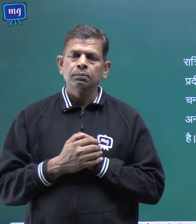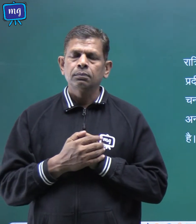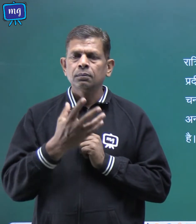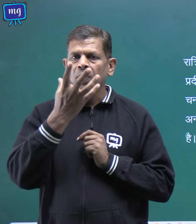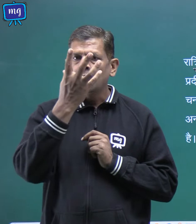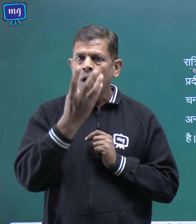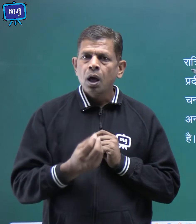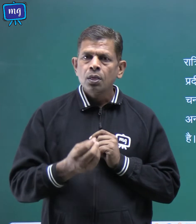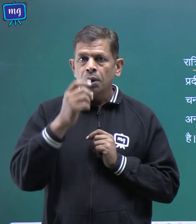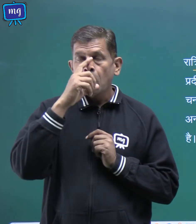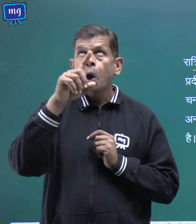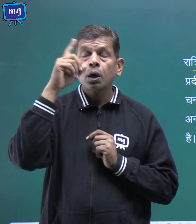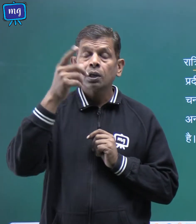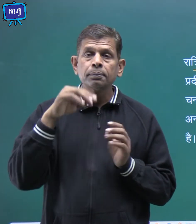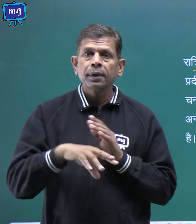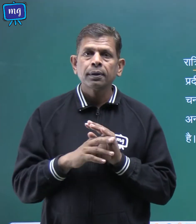रात्रि के आकाश में